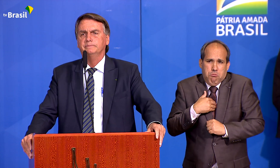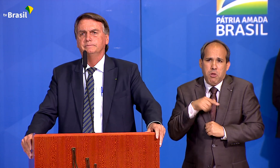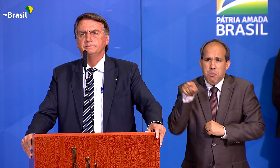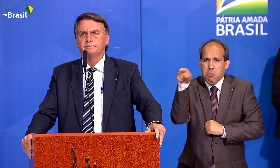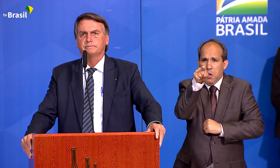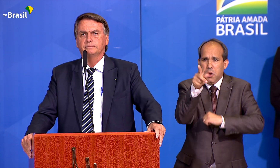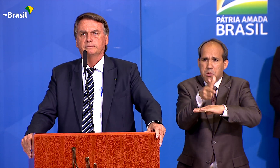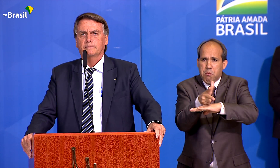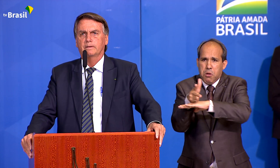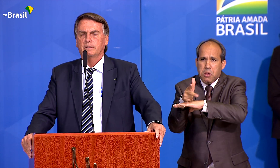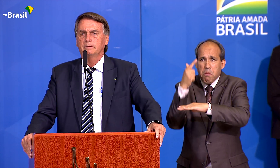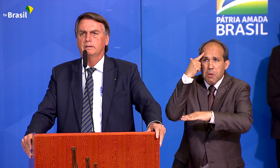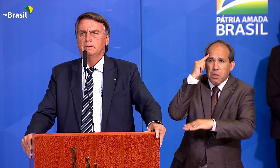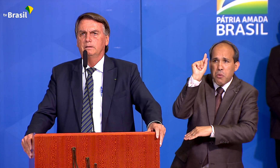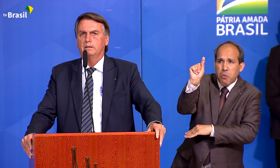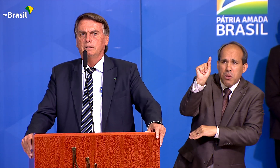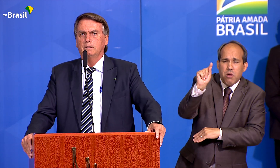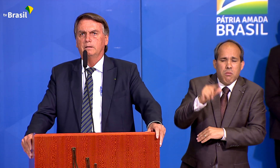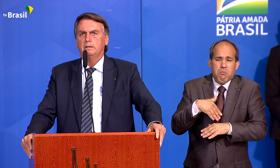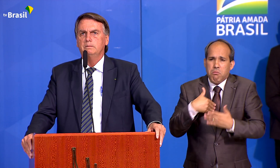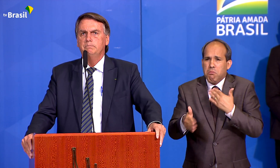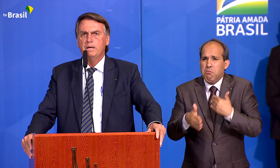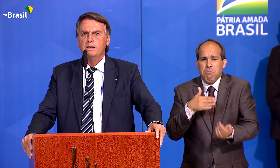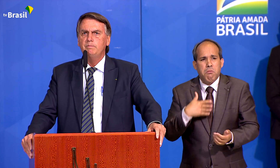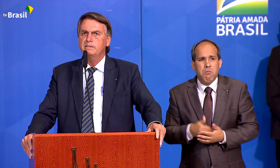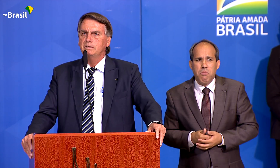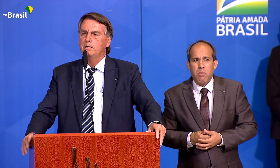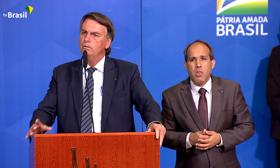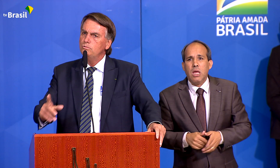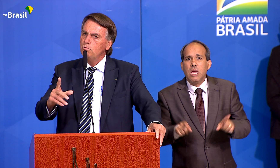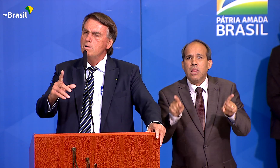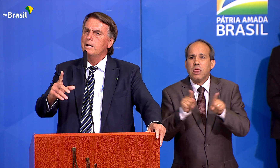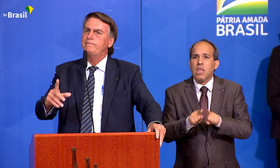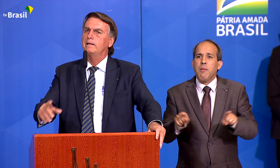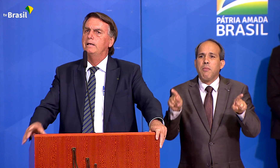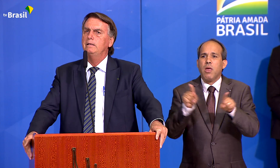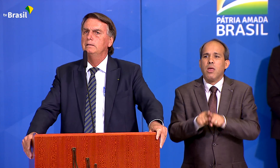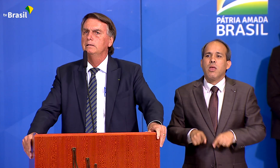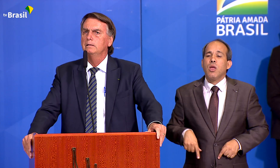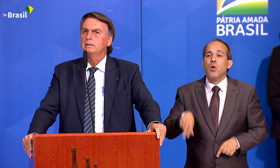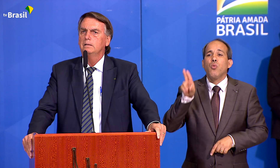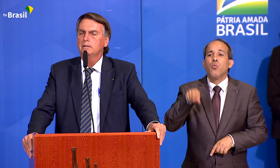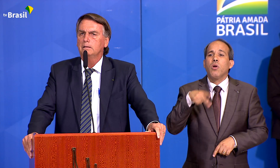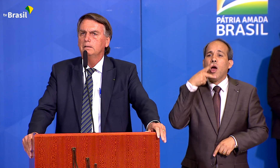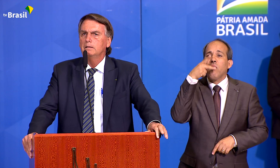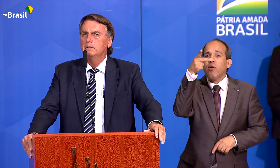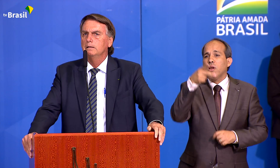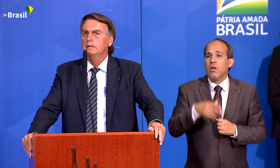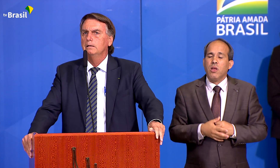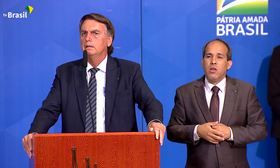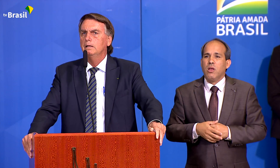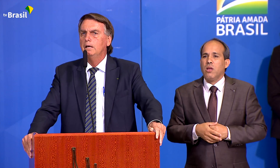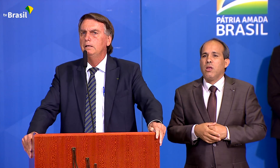sem pressa vai falar e a e mesmo assim eu nunca falei